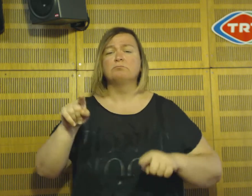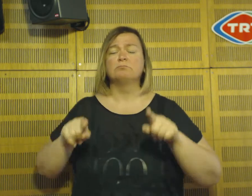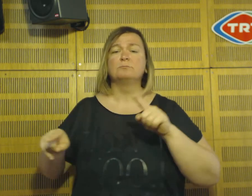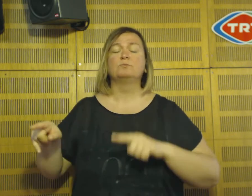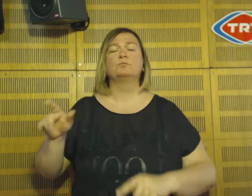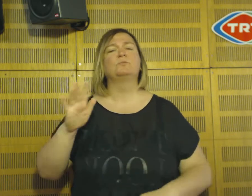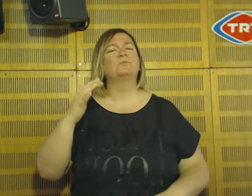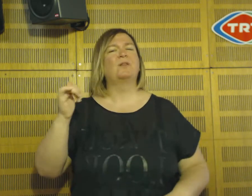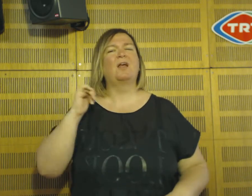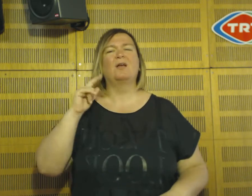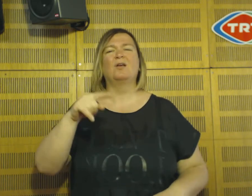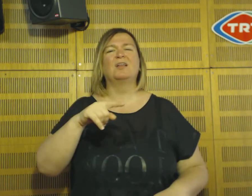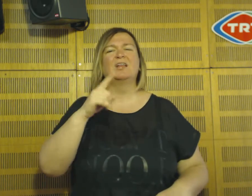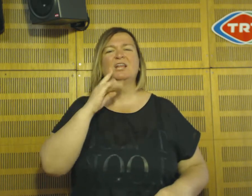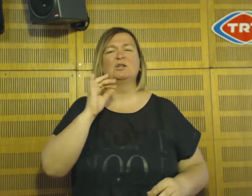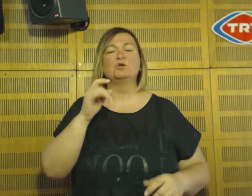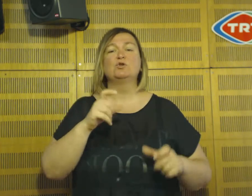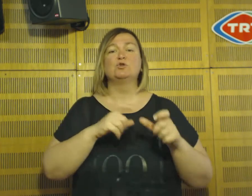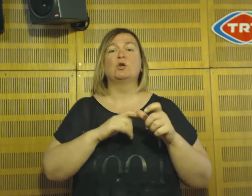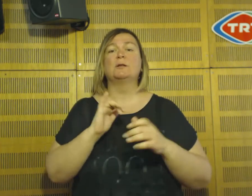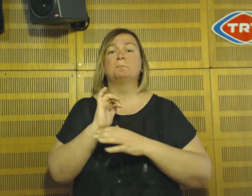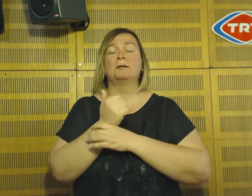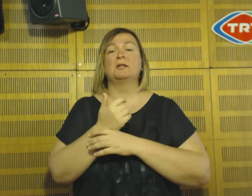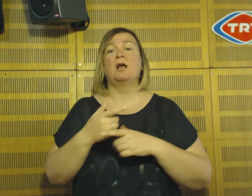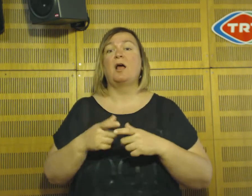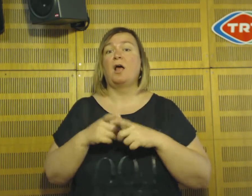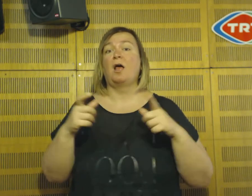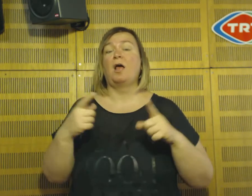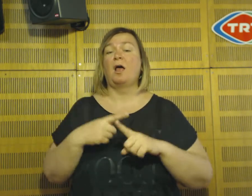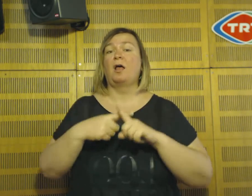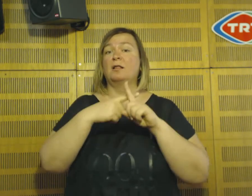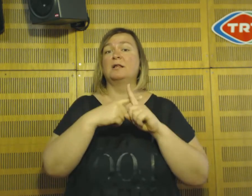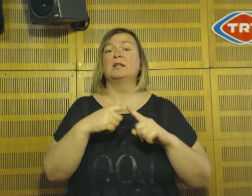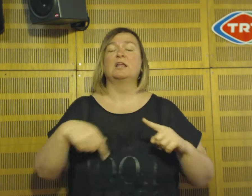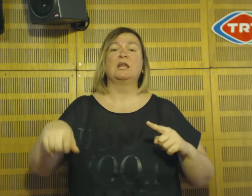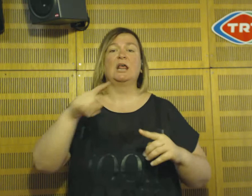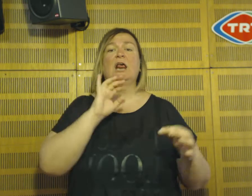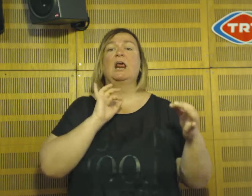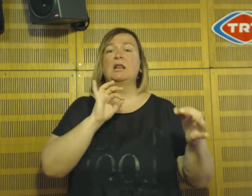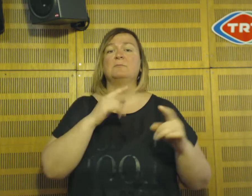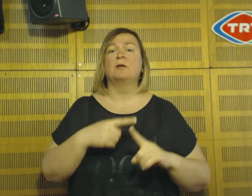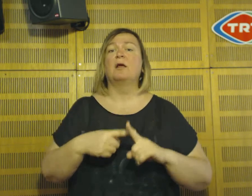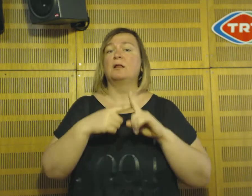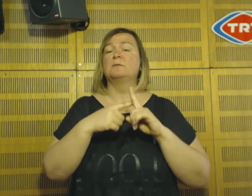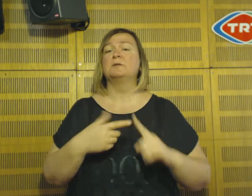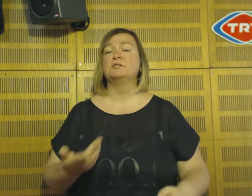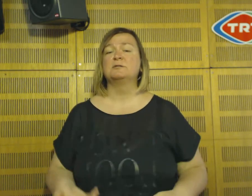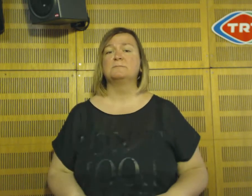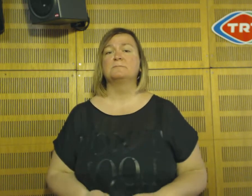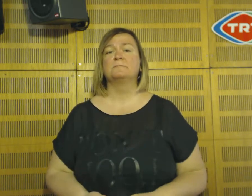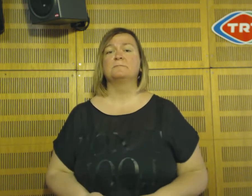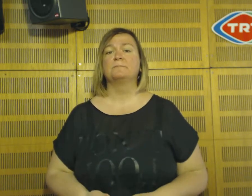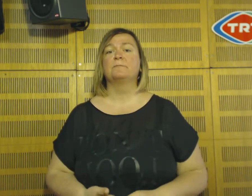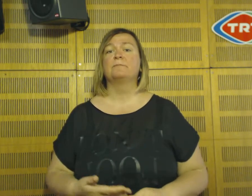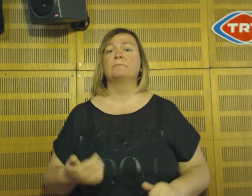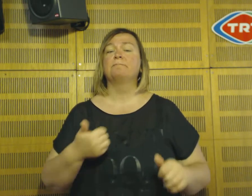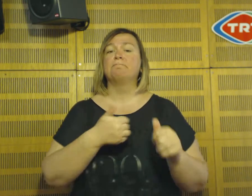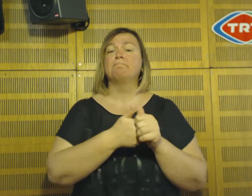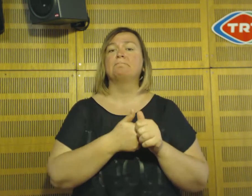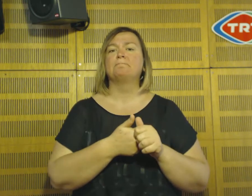o kişinin oradaki sosyal becerilerini arttırabilmek için, diğer kişilerle iletişimini arttırabilmek için yanında yer alıp durumlar